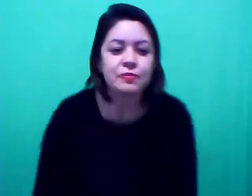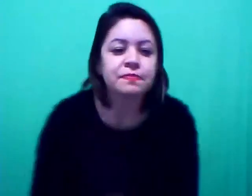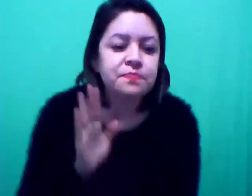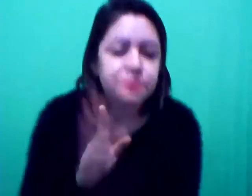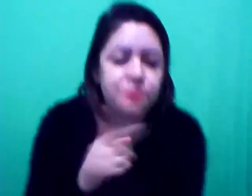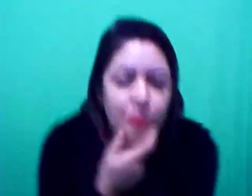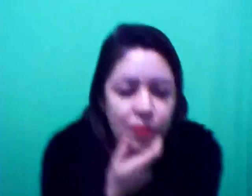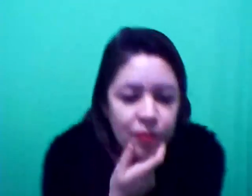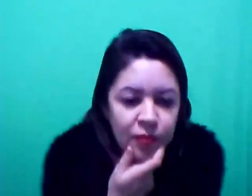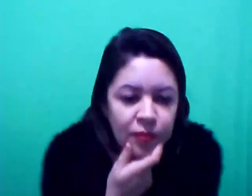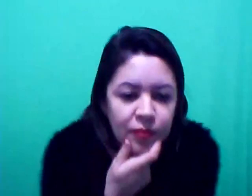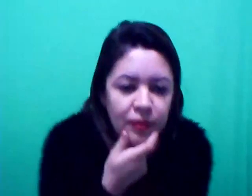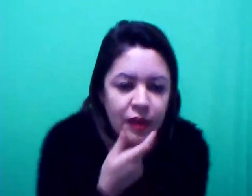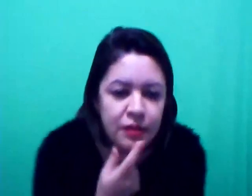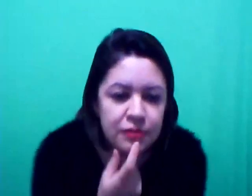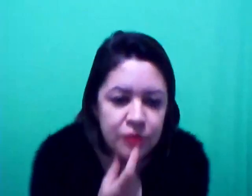da pessoa surda.